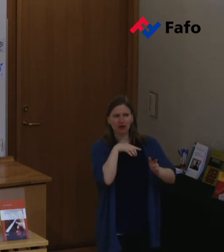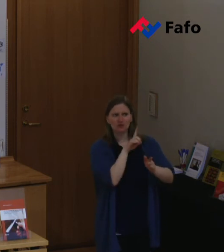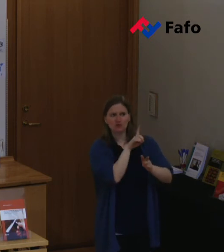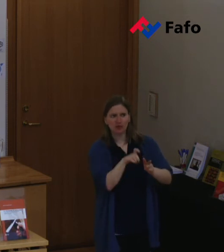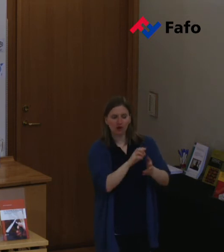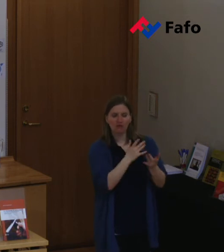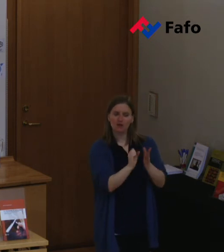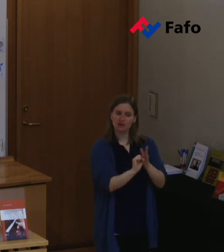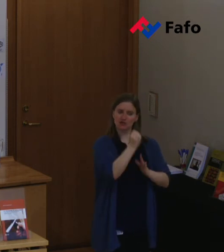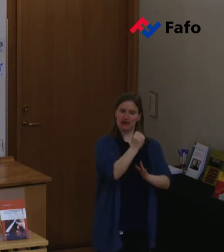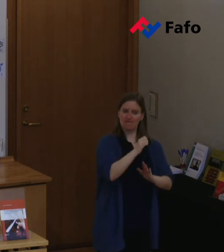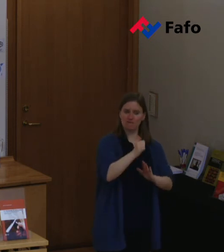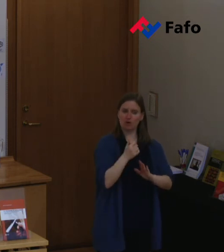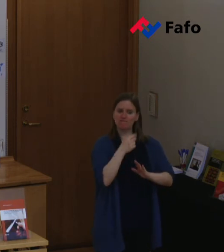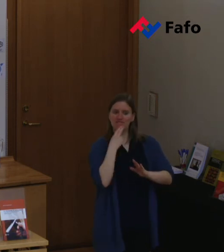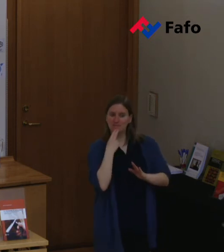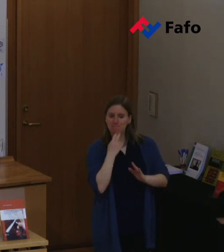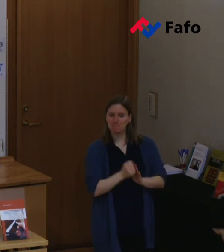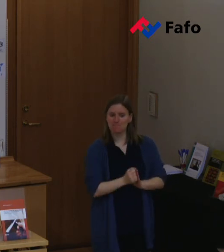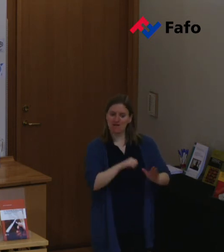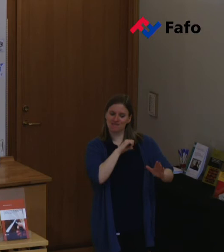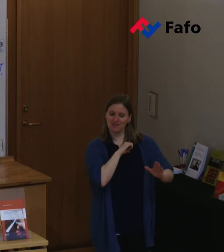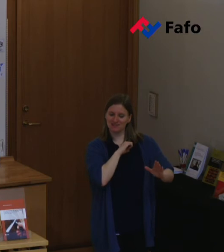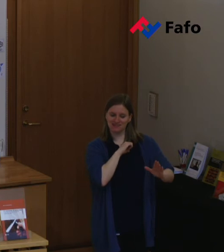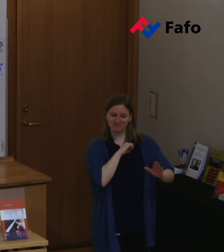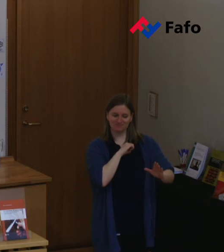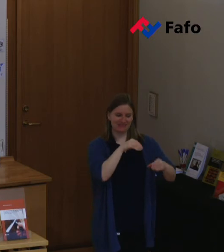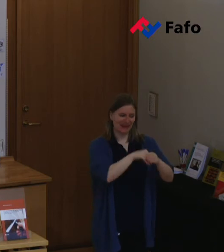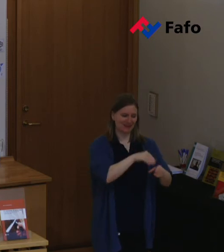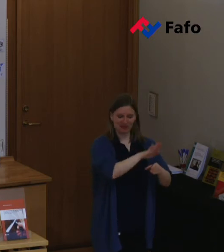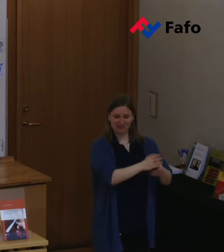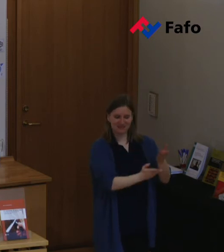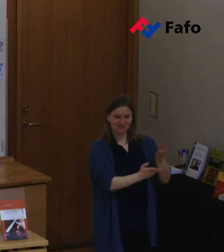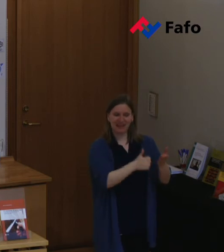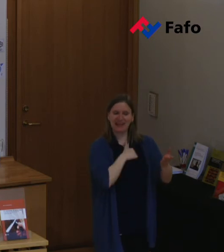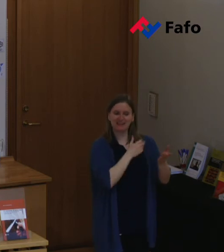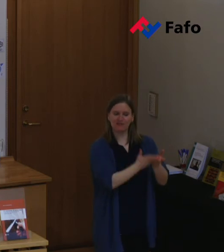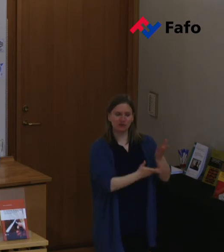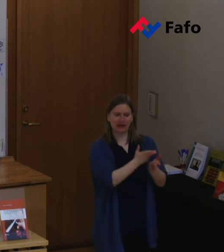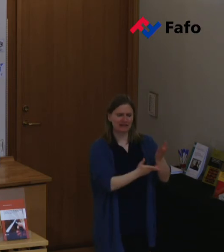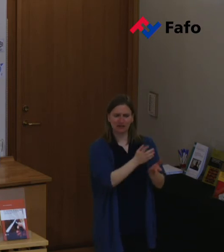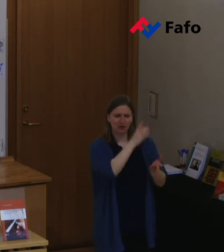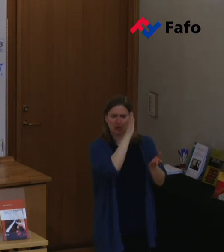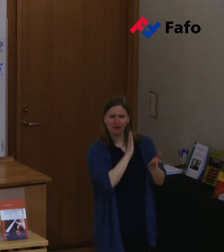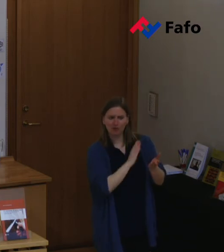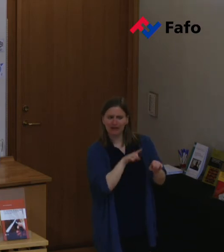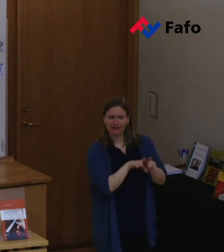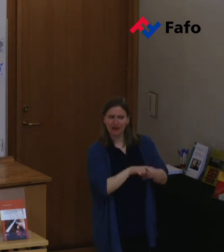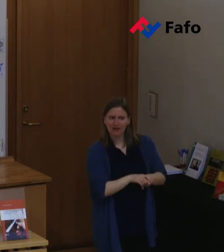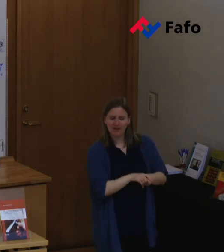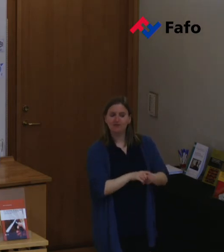suksess for hvem? Tar vi ikke deltakernes egne vurderinger helt for alvor likevel? For prinsippet housing